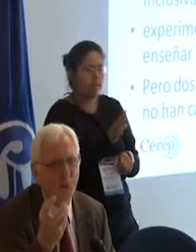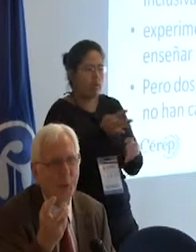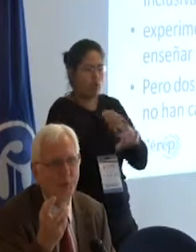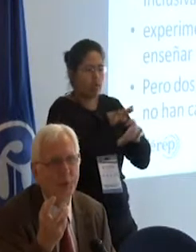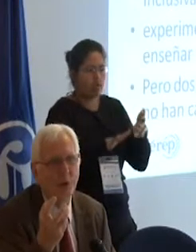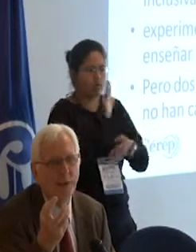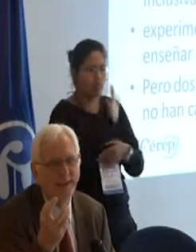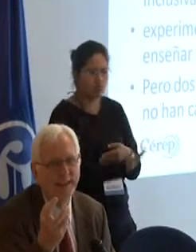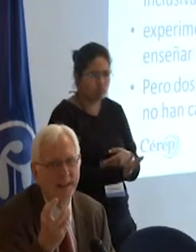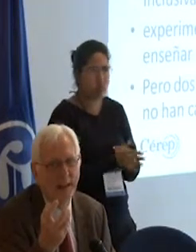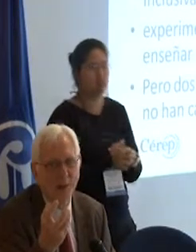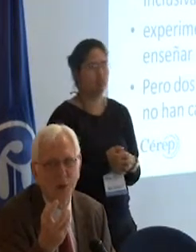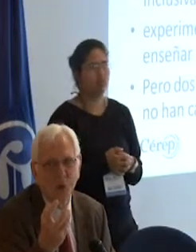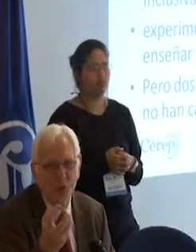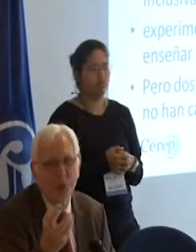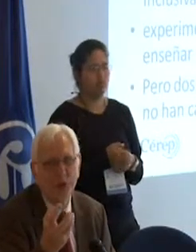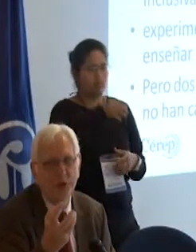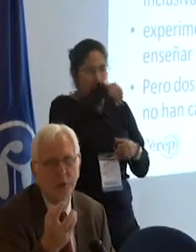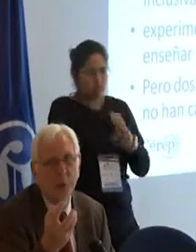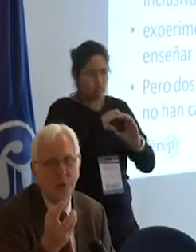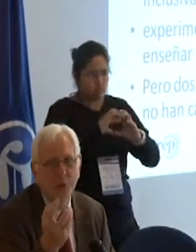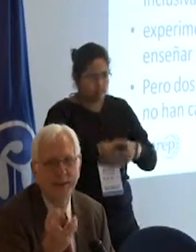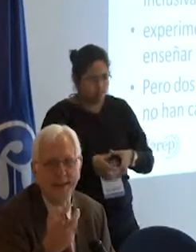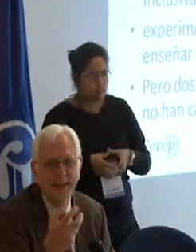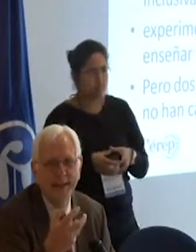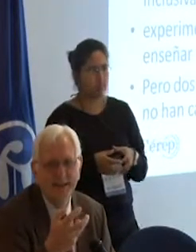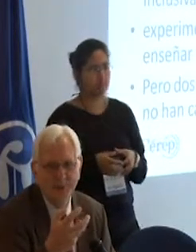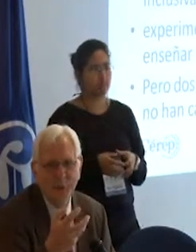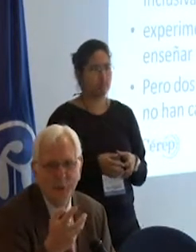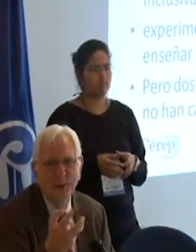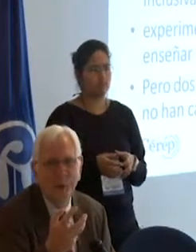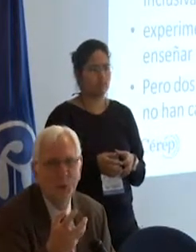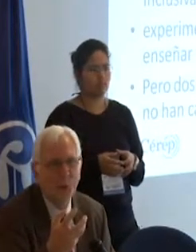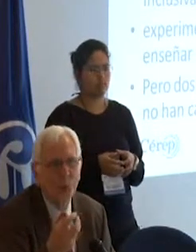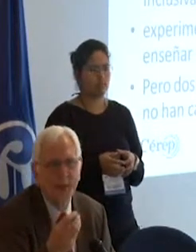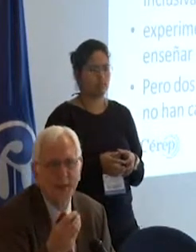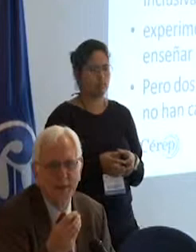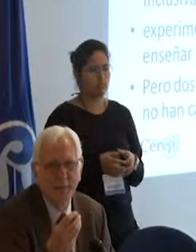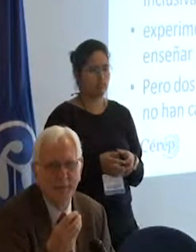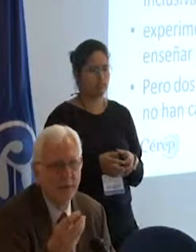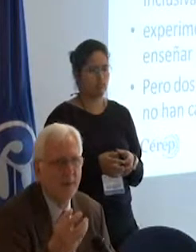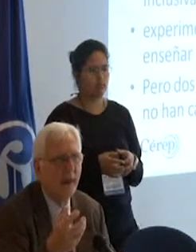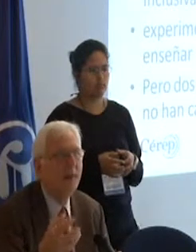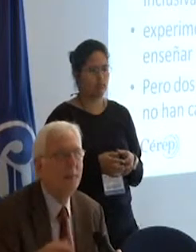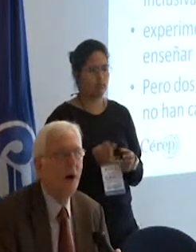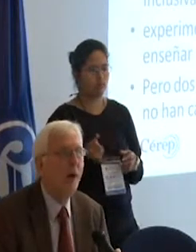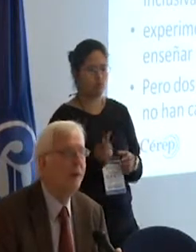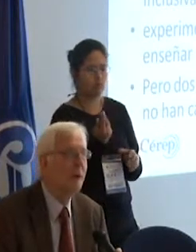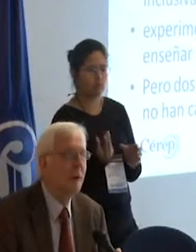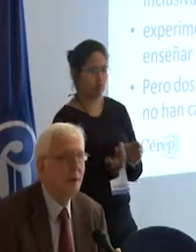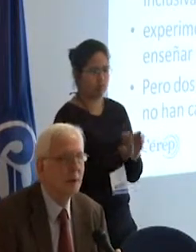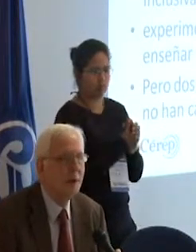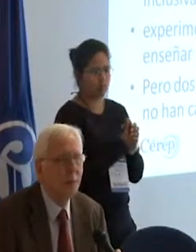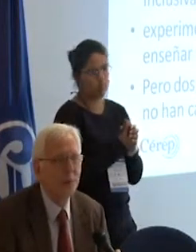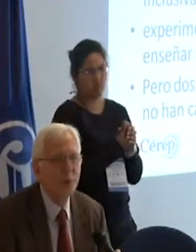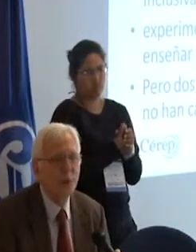jornadas en las clases de unidad de inclusión.